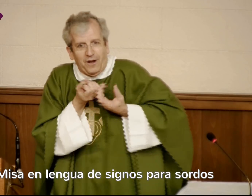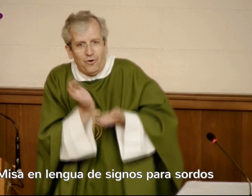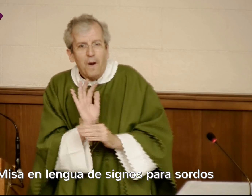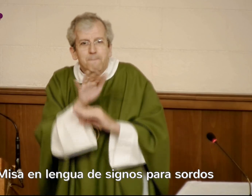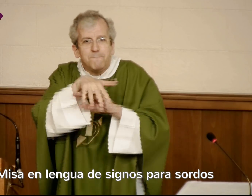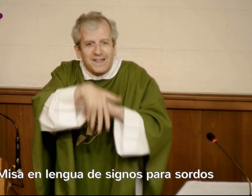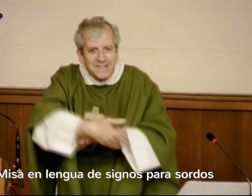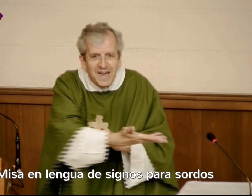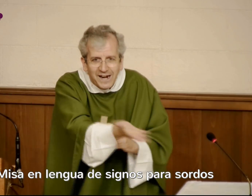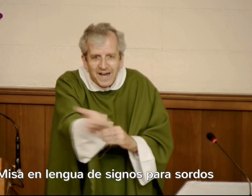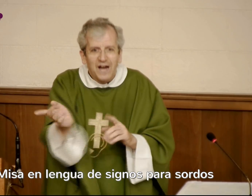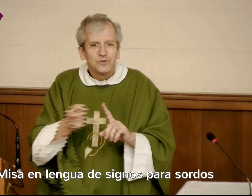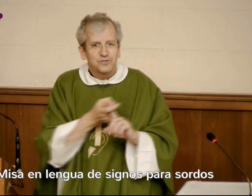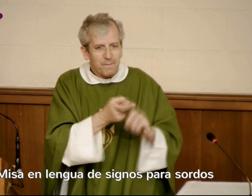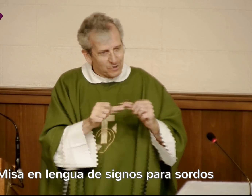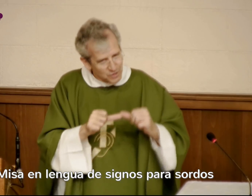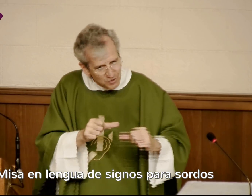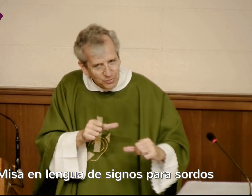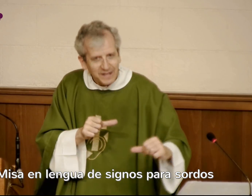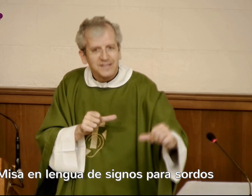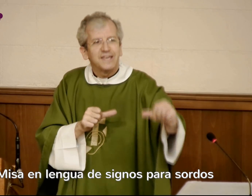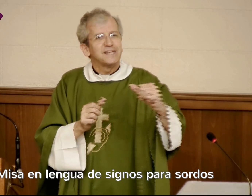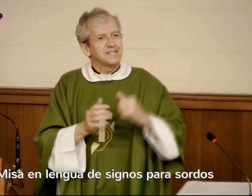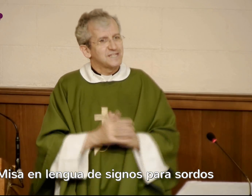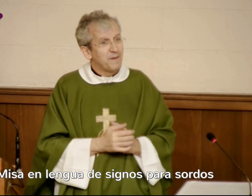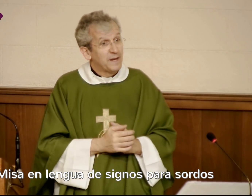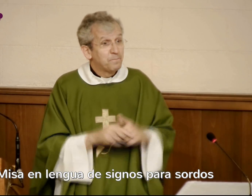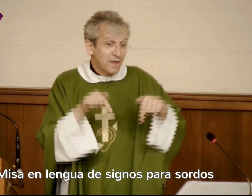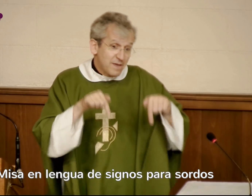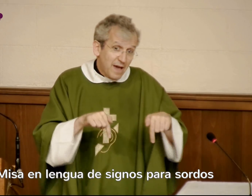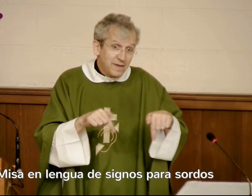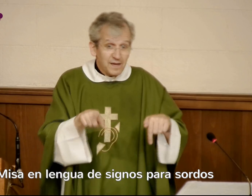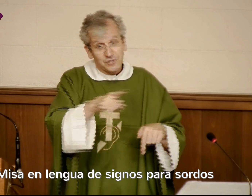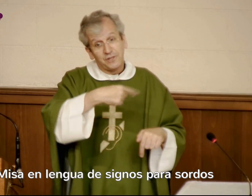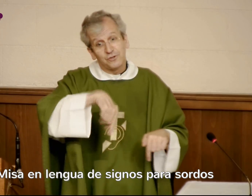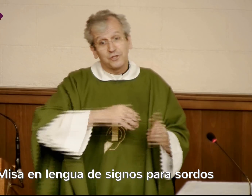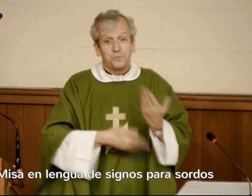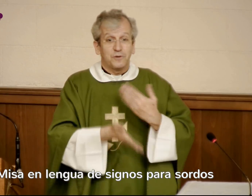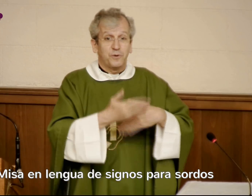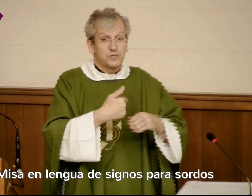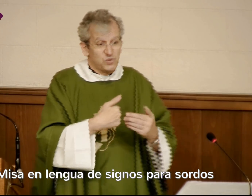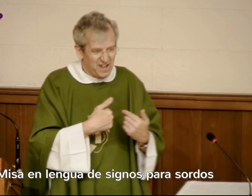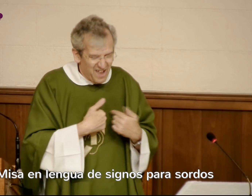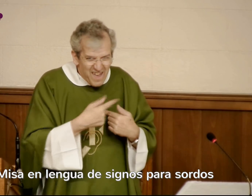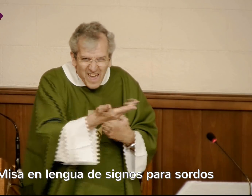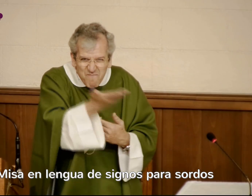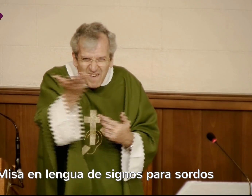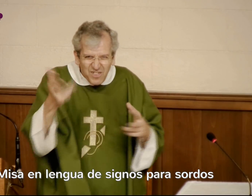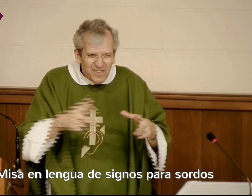poderlo vaciar a nuestros hermanos durante esta semana. Y ahí es donde nosotros podríamos poner la excusa. En medio de